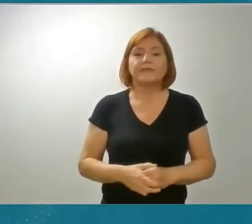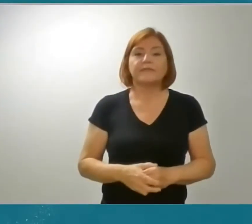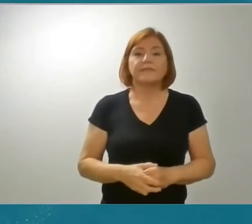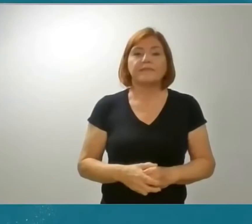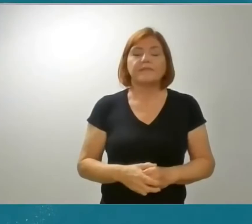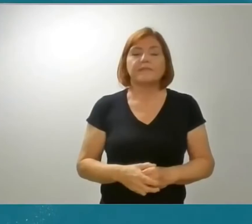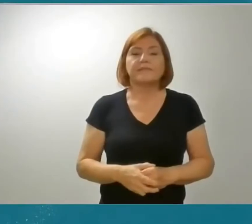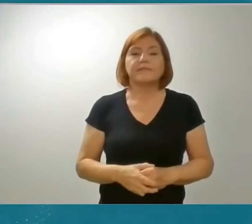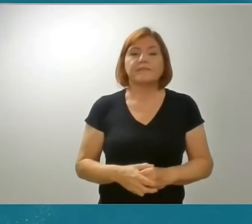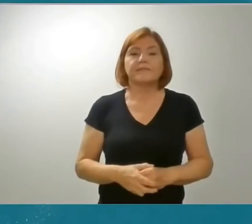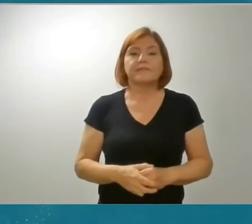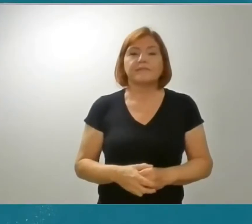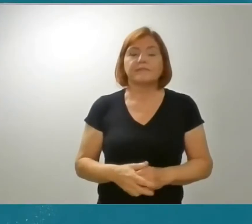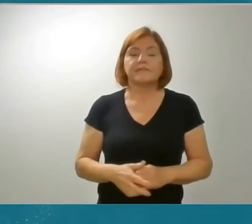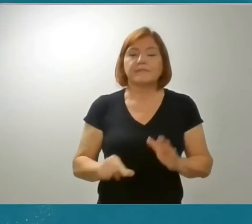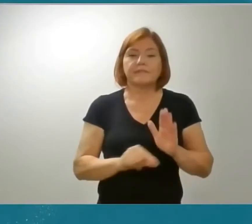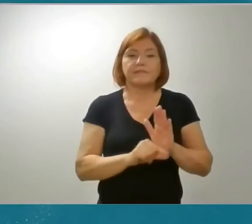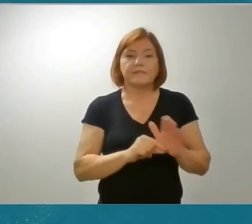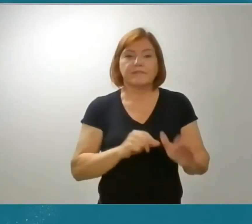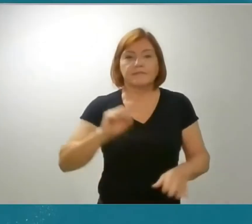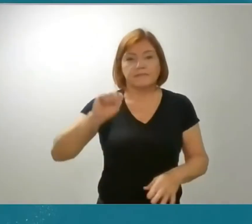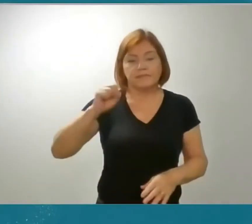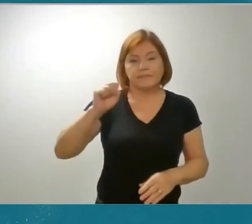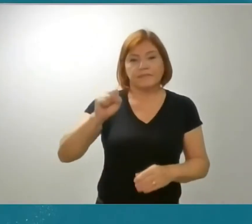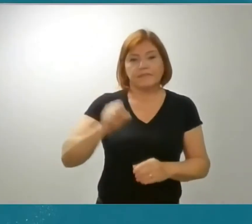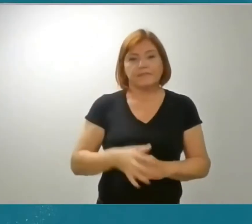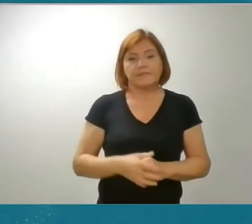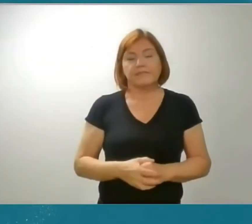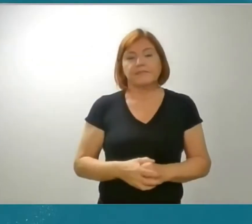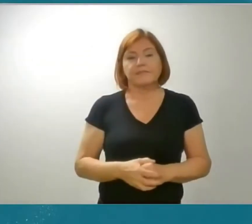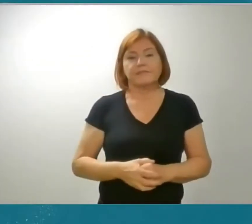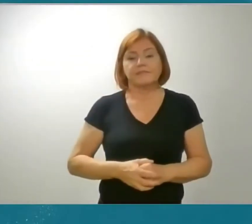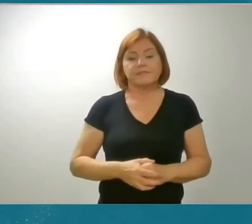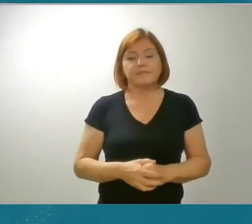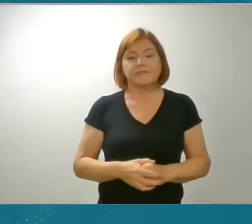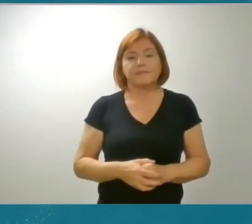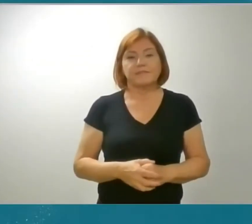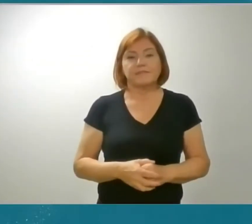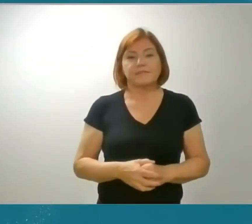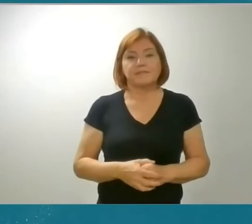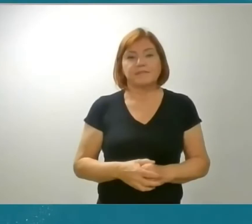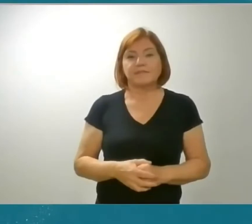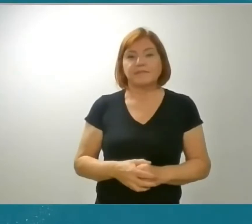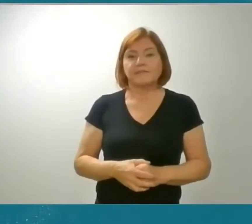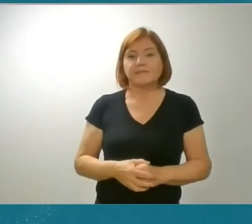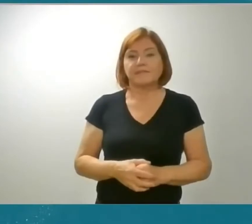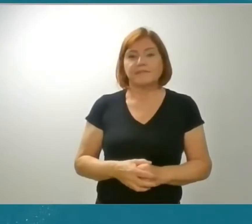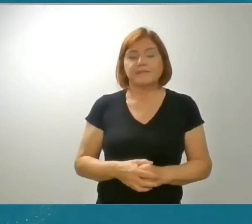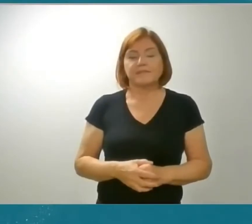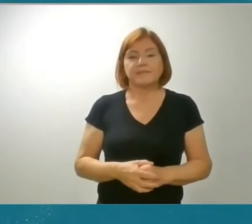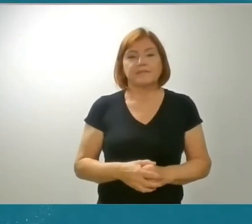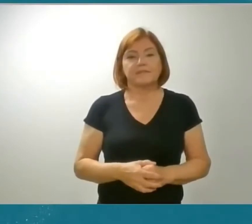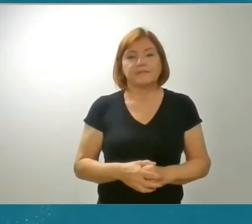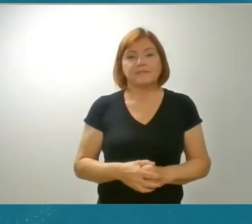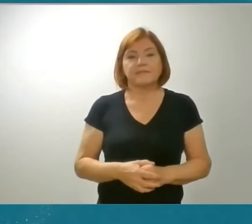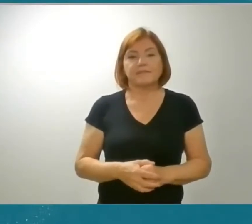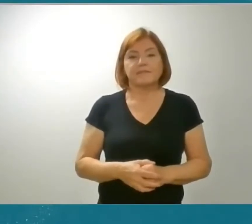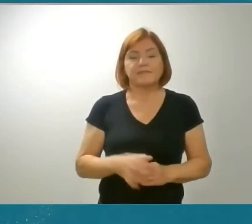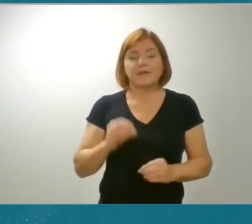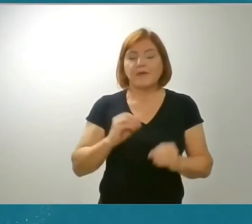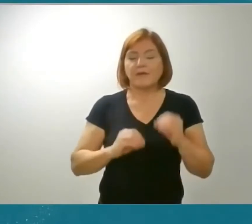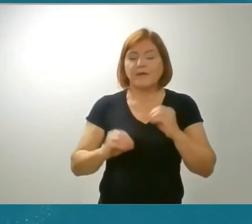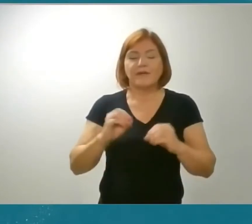tempo no passado, mas, né? Que diz assim, pois assim está escrito, o